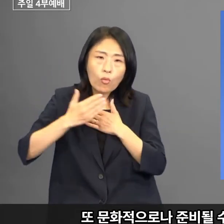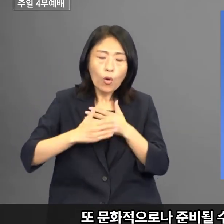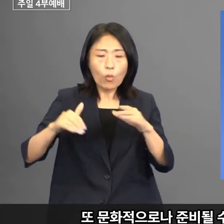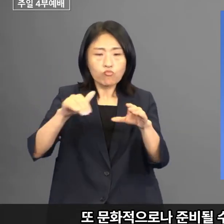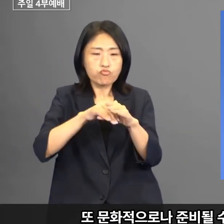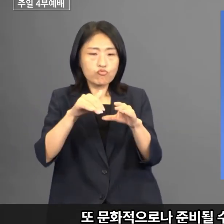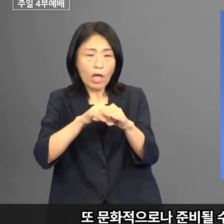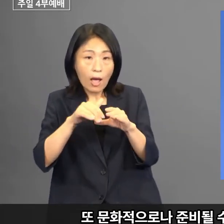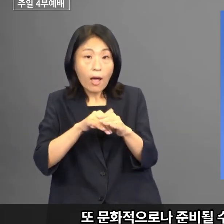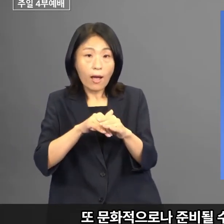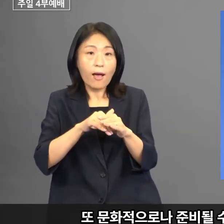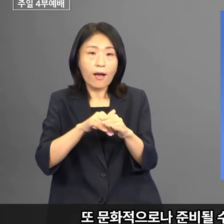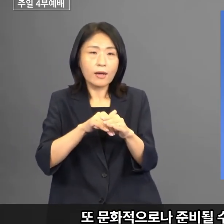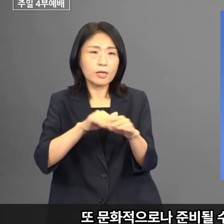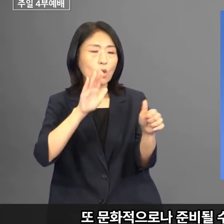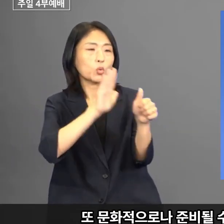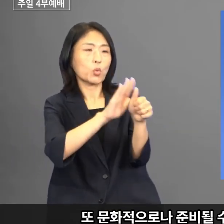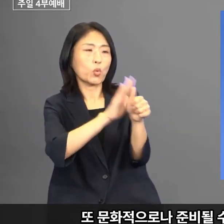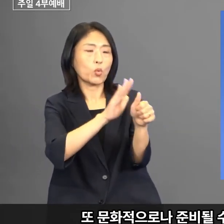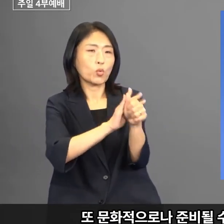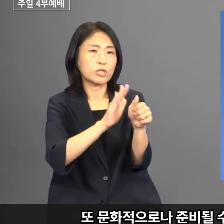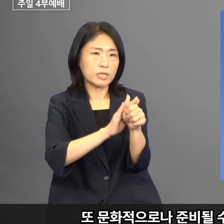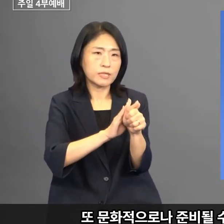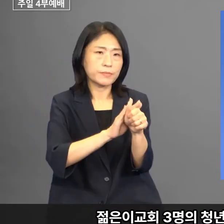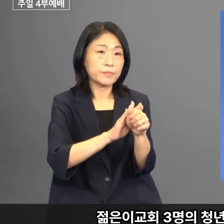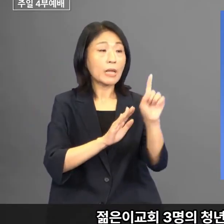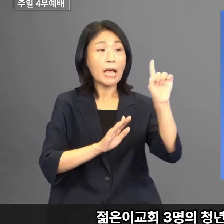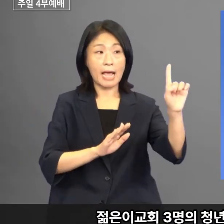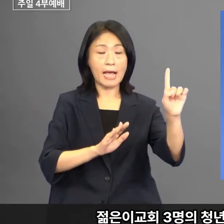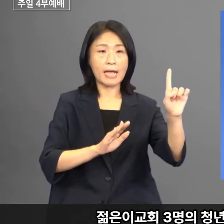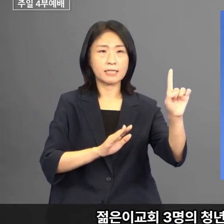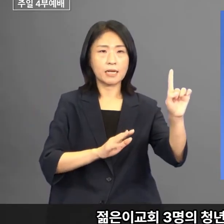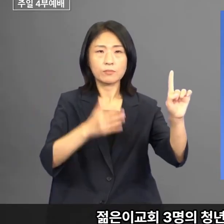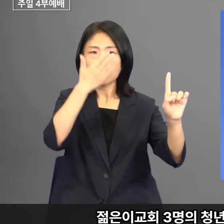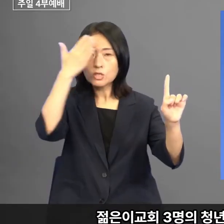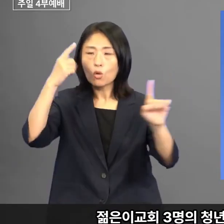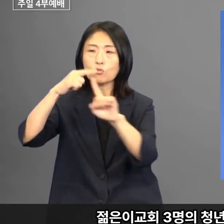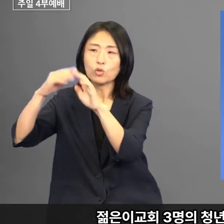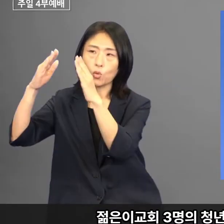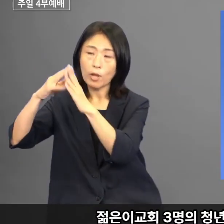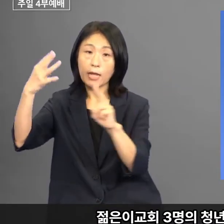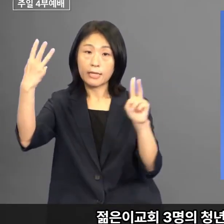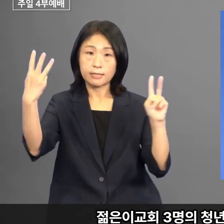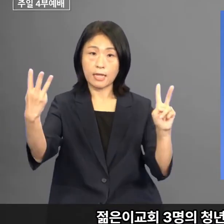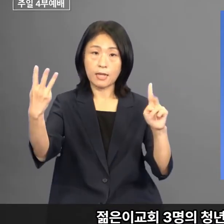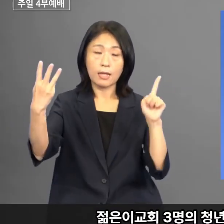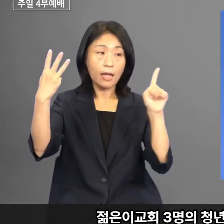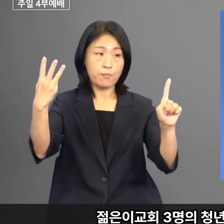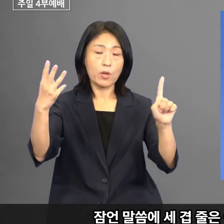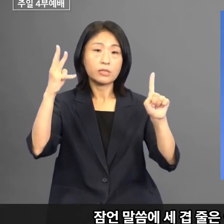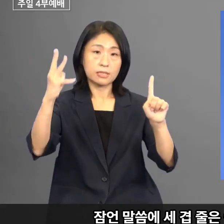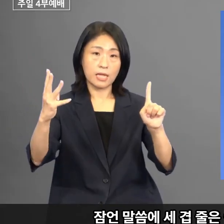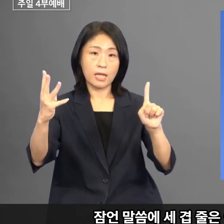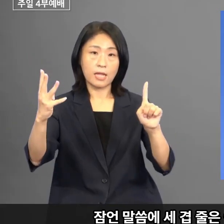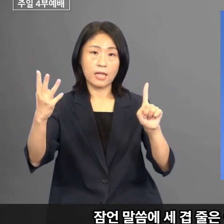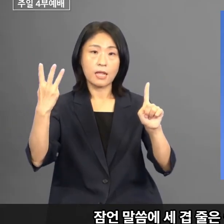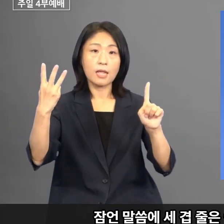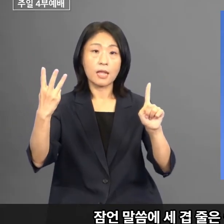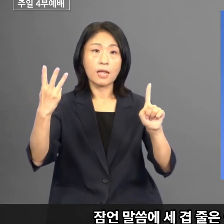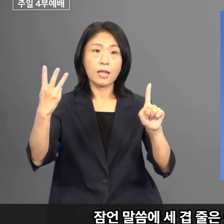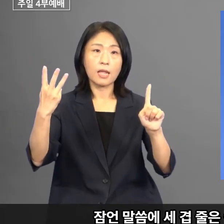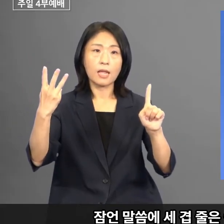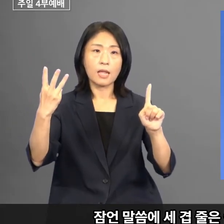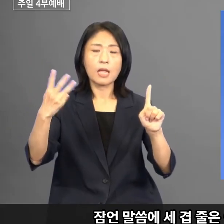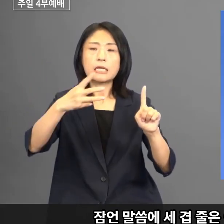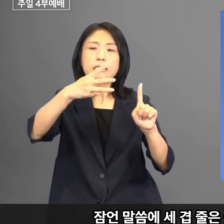수 있도록 그 한 명의 청소년의 젊은이 교회 3명의 청년이 도와주는 거예요. 왜요? 저만 말씀에